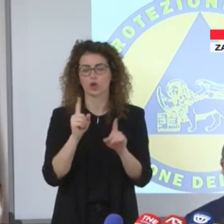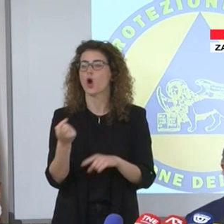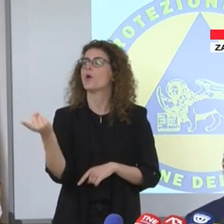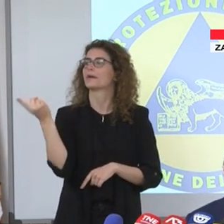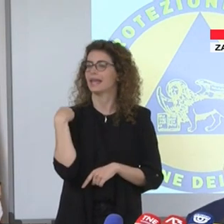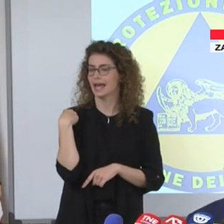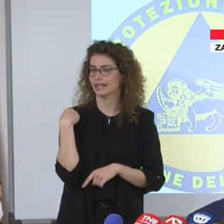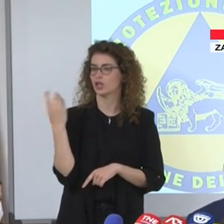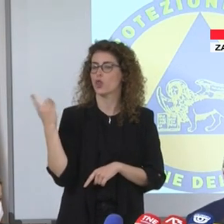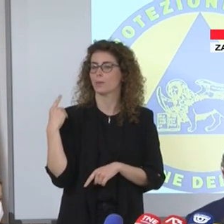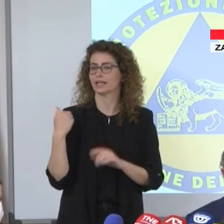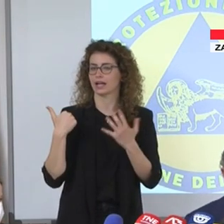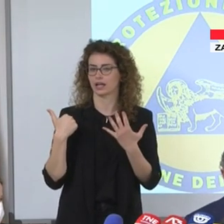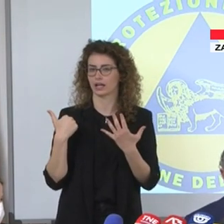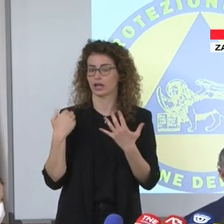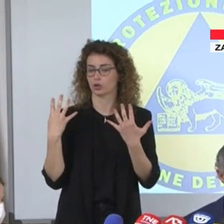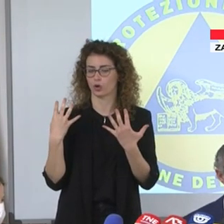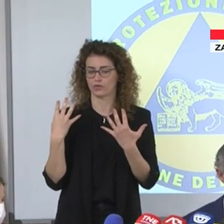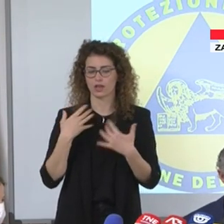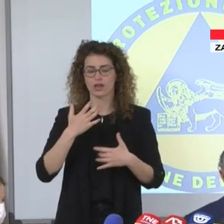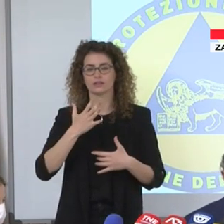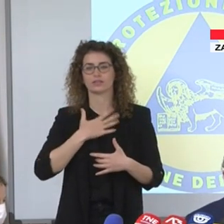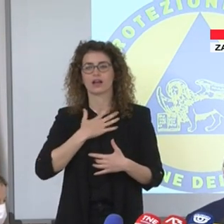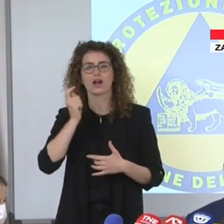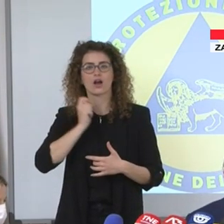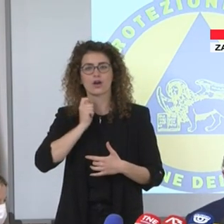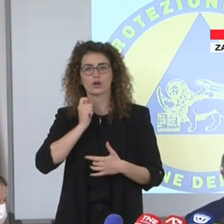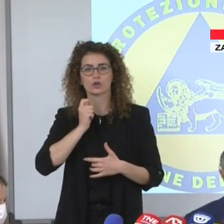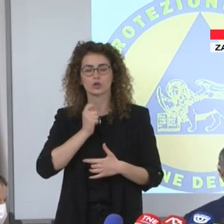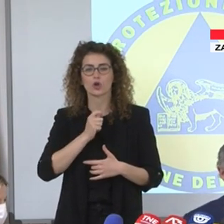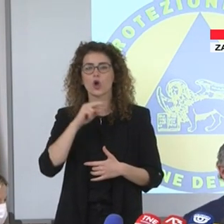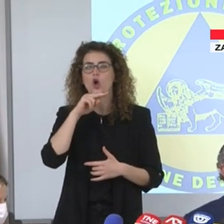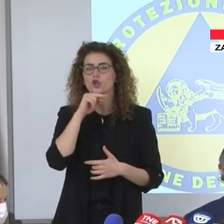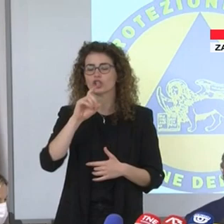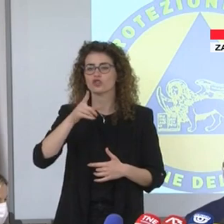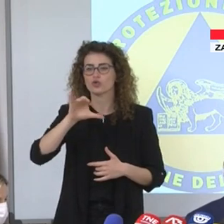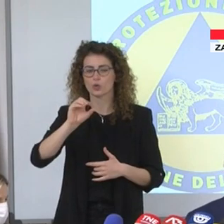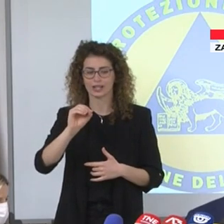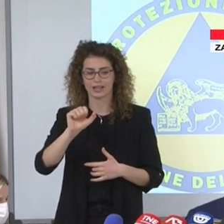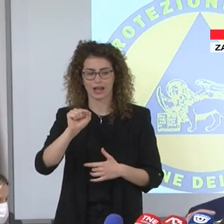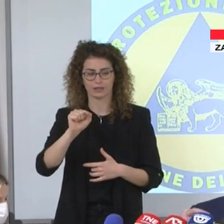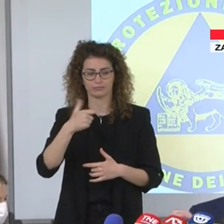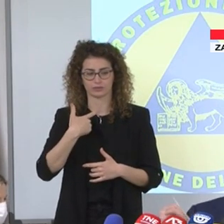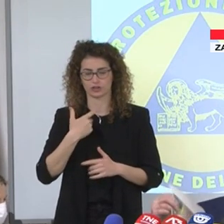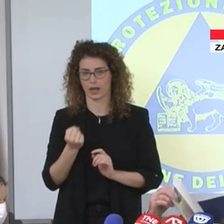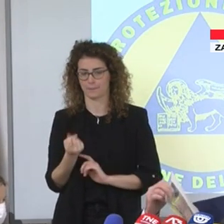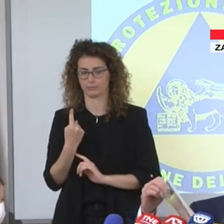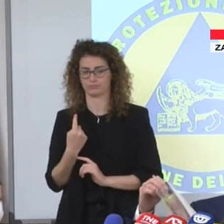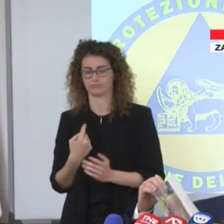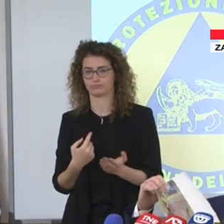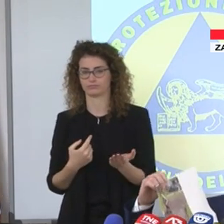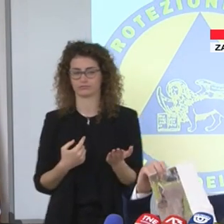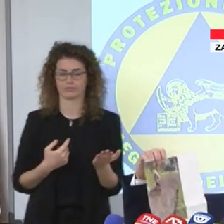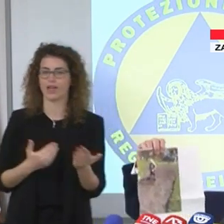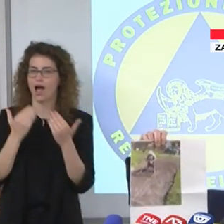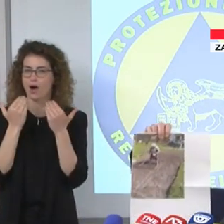ieri, domenica, ha compiuto gli anni nonna Giulia di Canale d'Agordo. Però c'è una particolarità, a parte il fatto che nonna Giulia ha fatto,